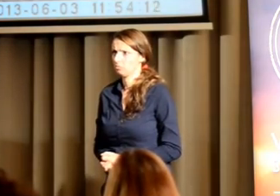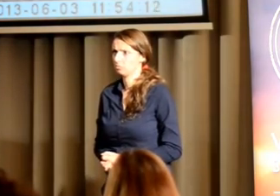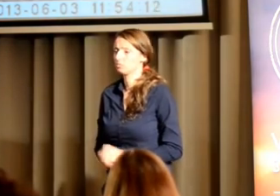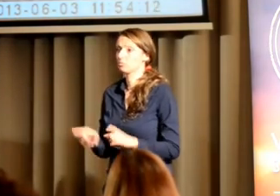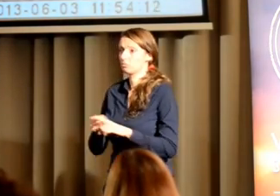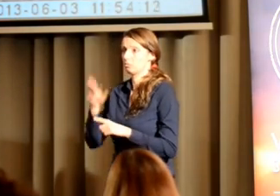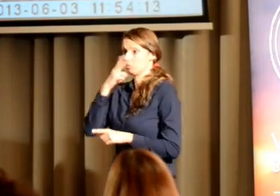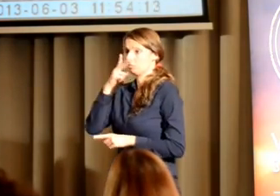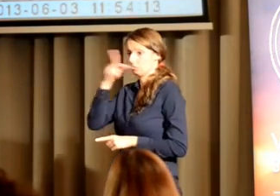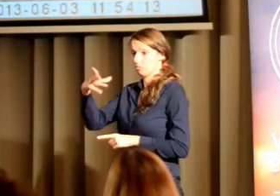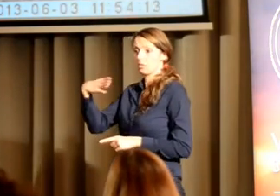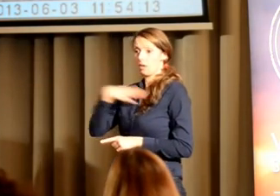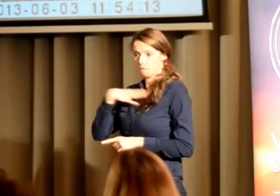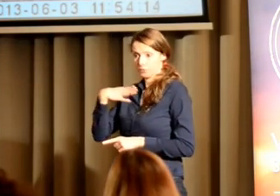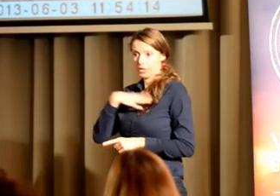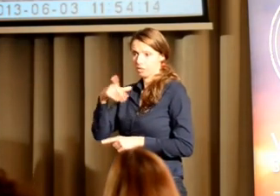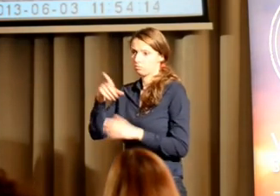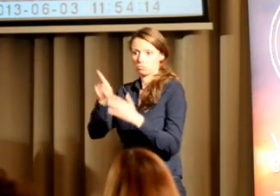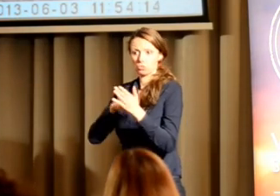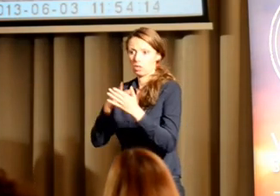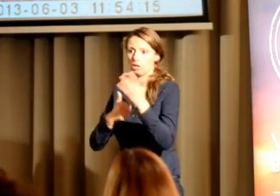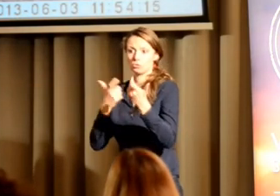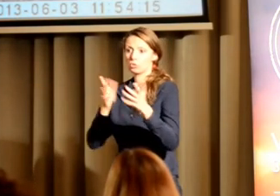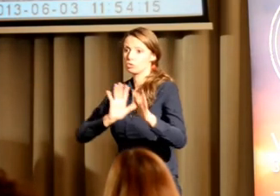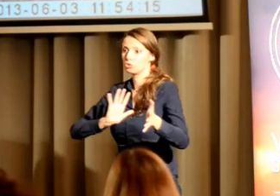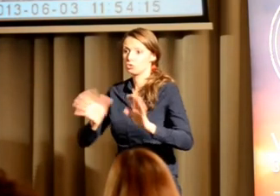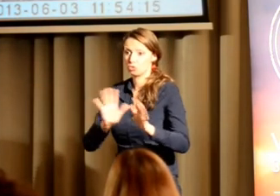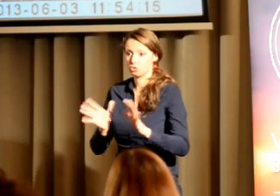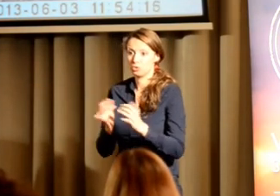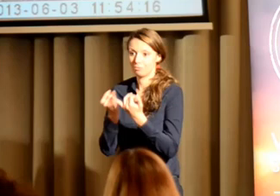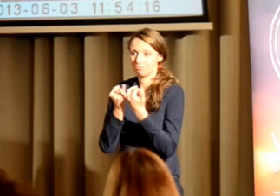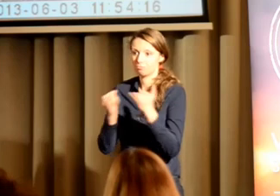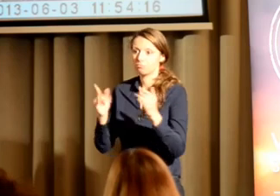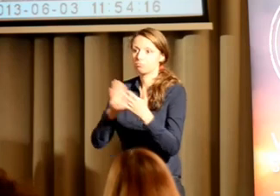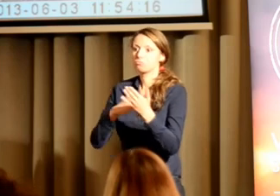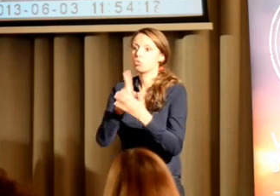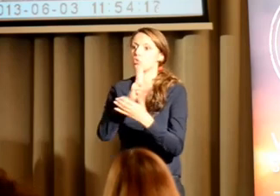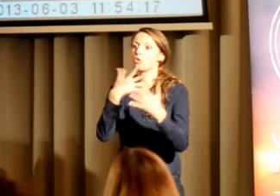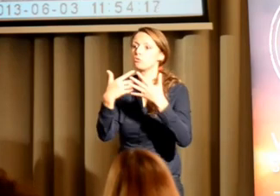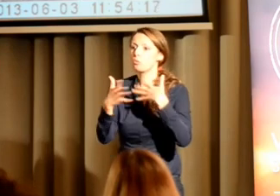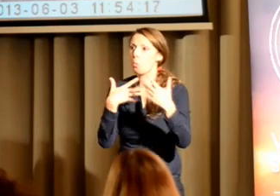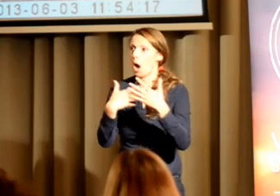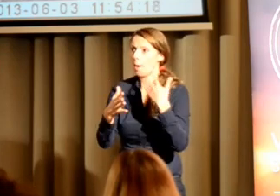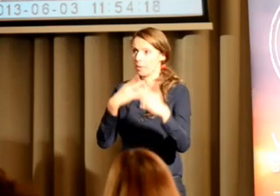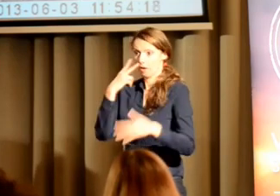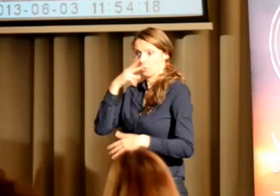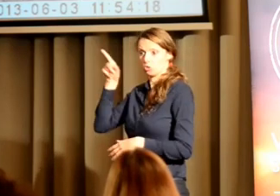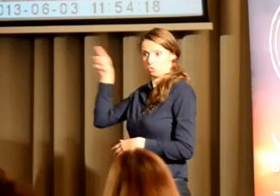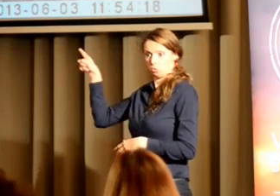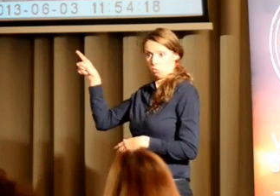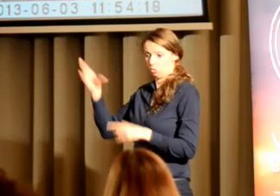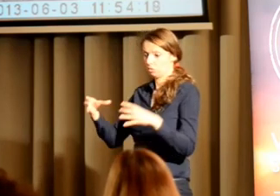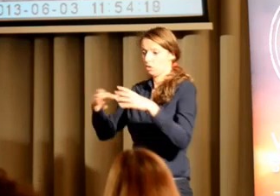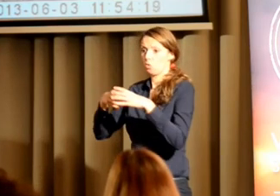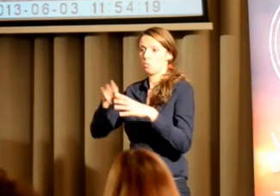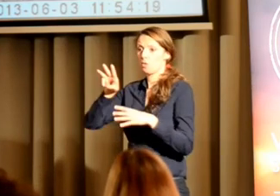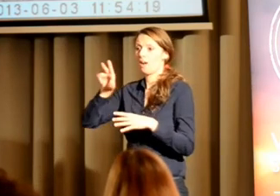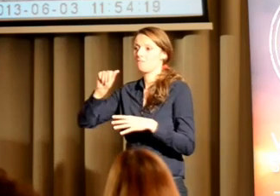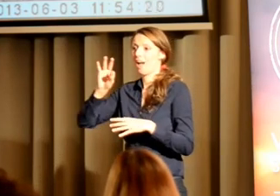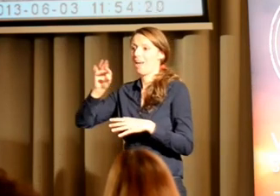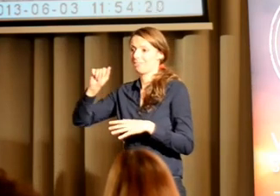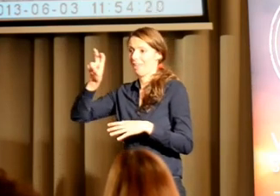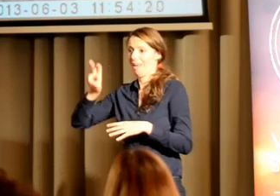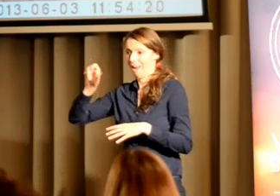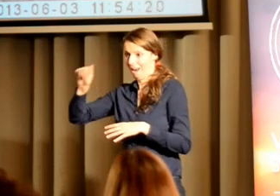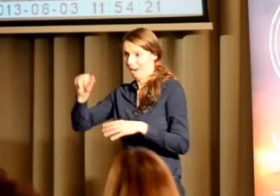Wilki czasami opiekują się, to znaczy często opiekują się takimi właśnie słabszymi osobnikami. Tutaj widzicie Państwo Watachę wilków, grupę